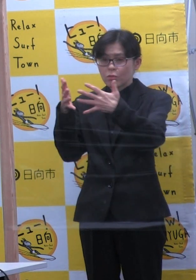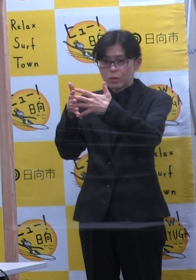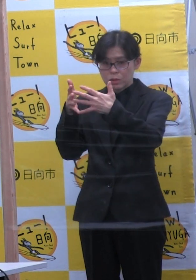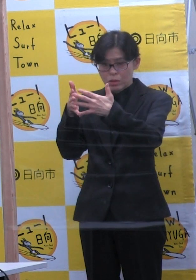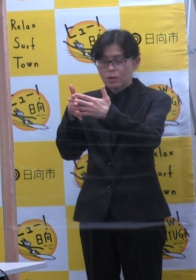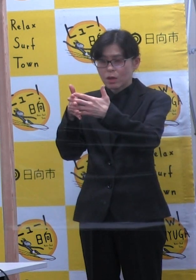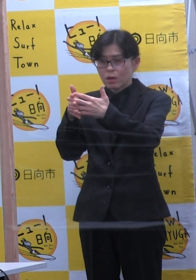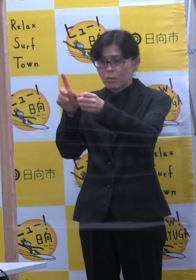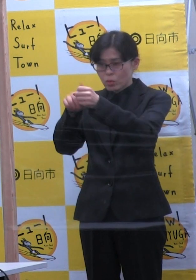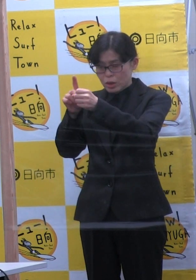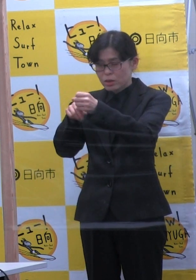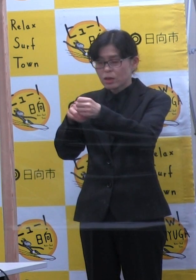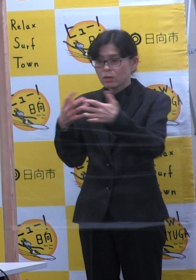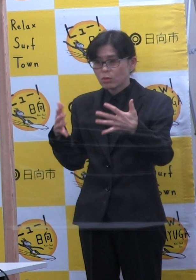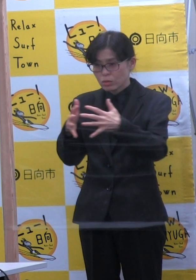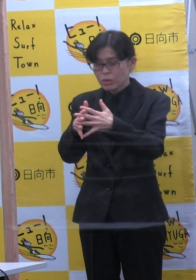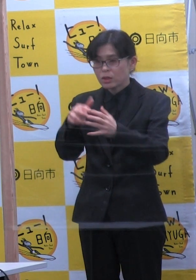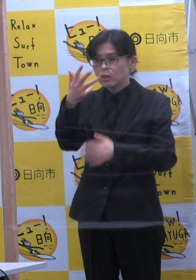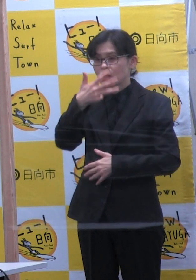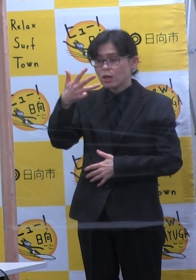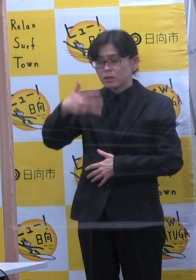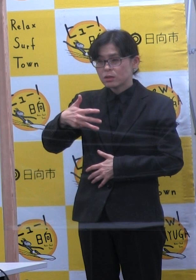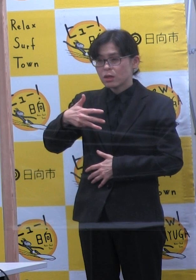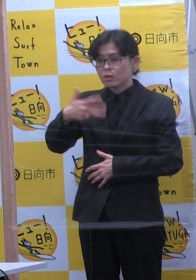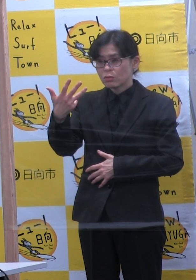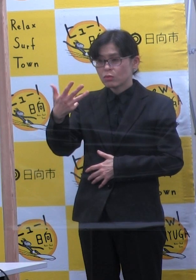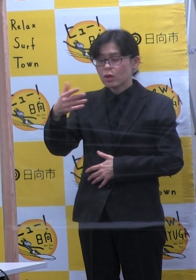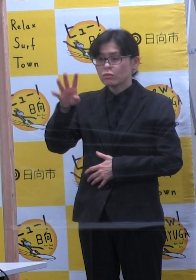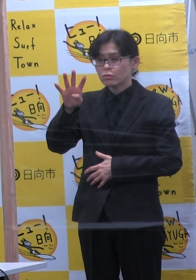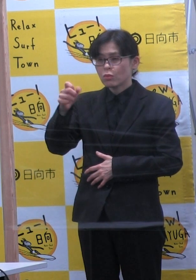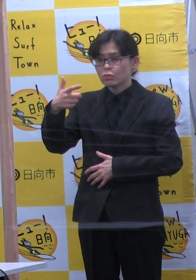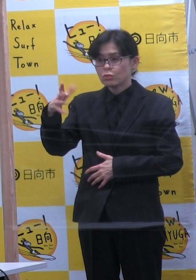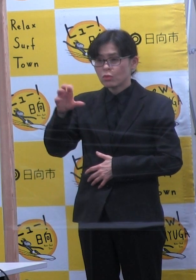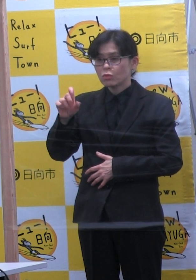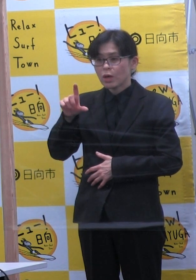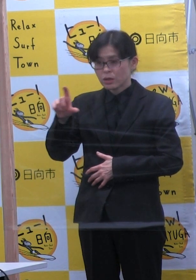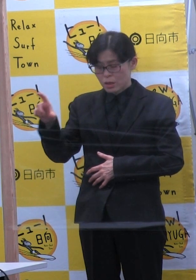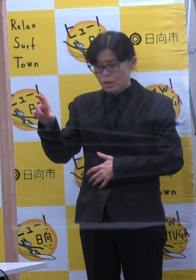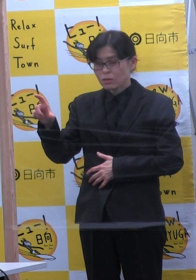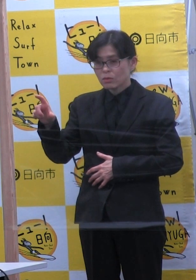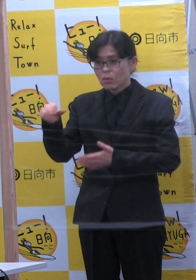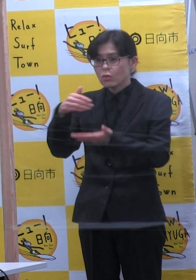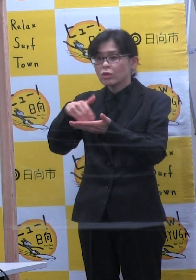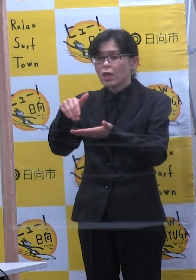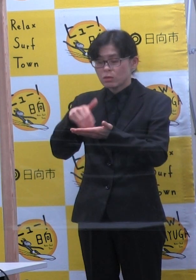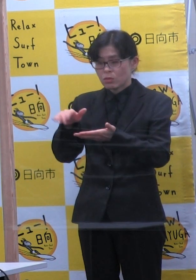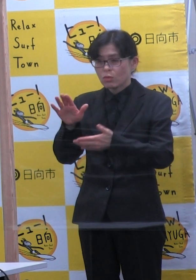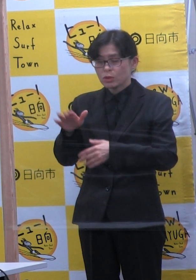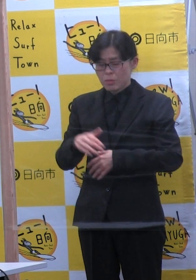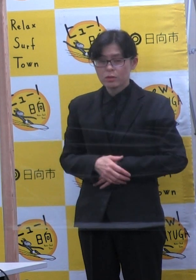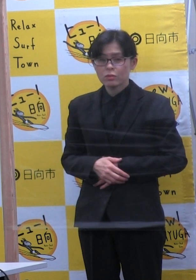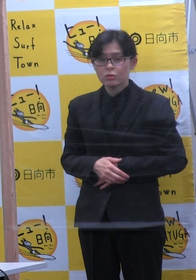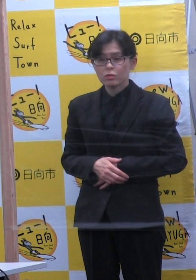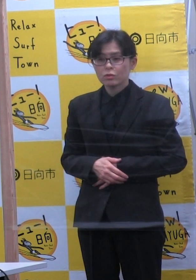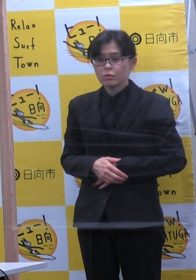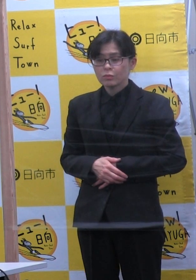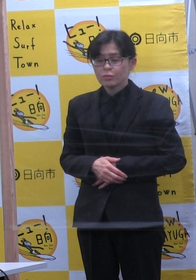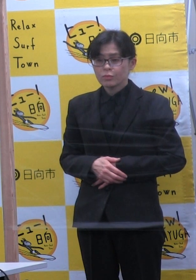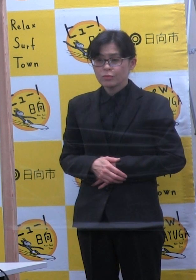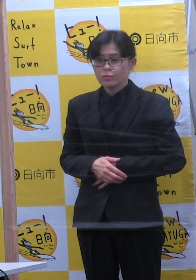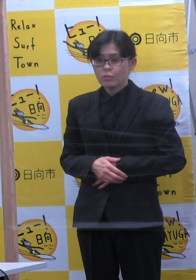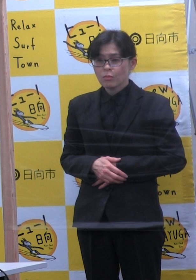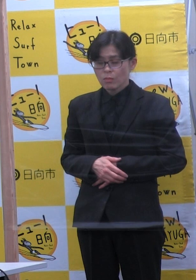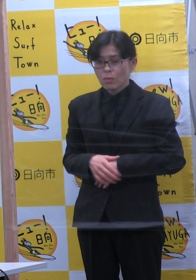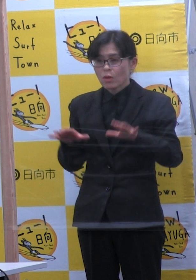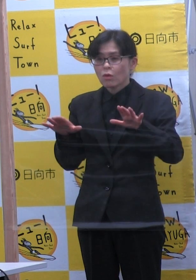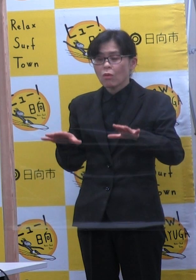取り組みとして8946万円を計上しています。な